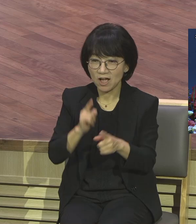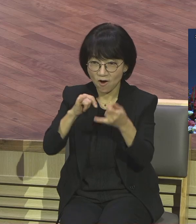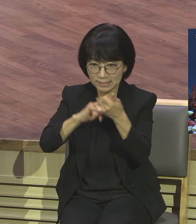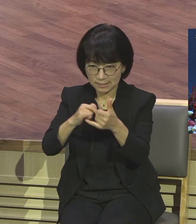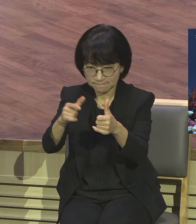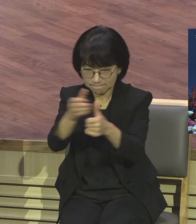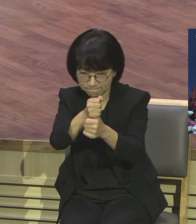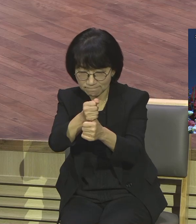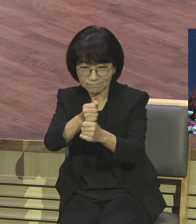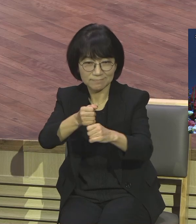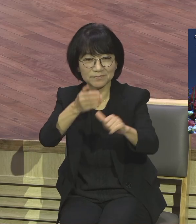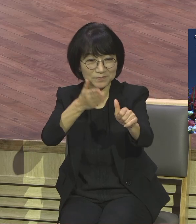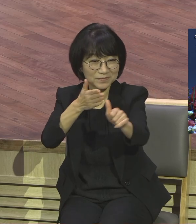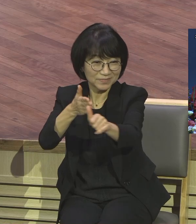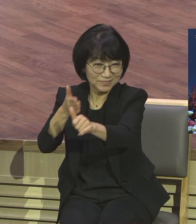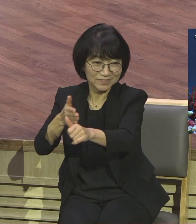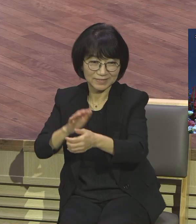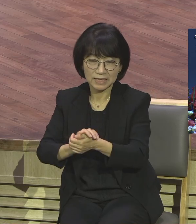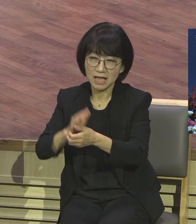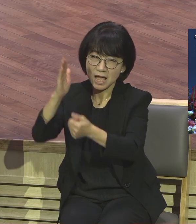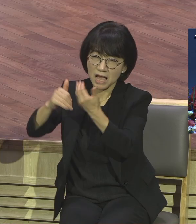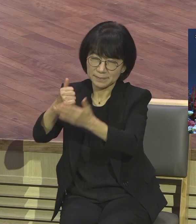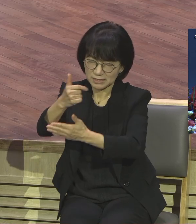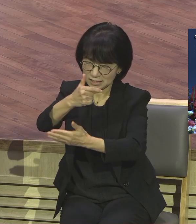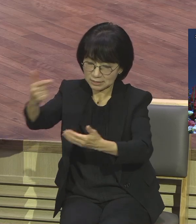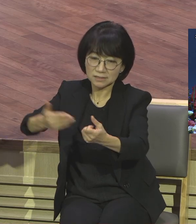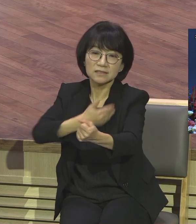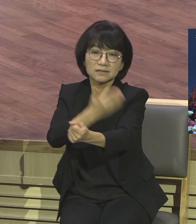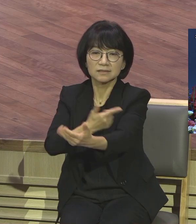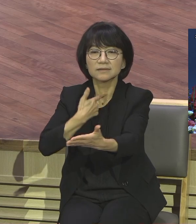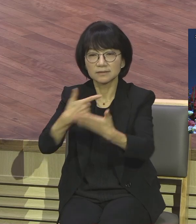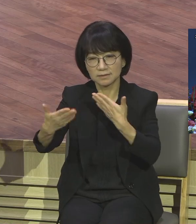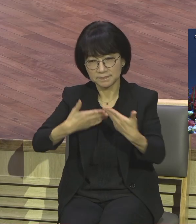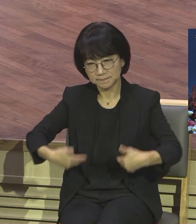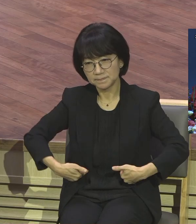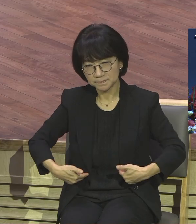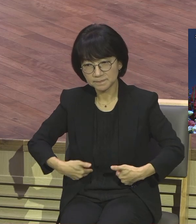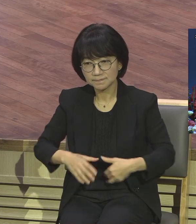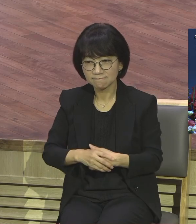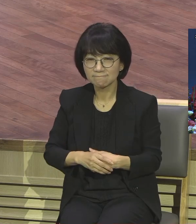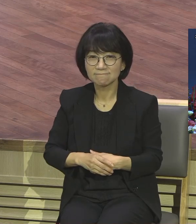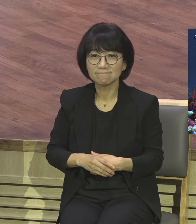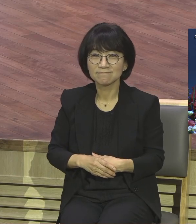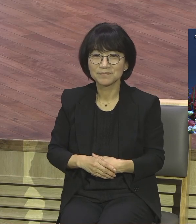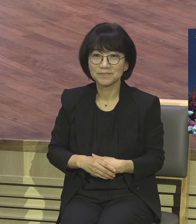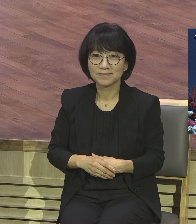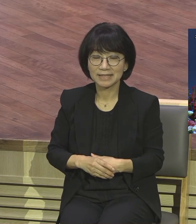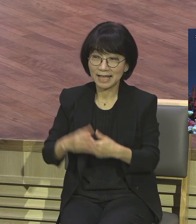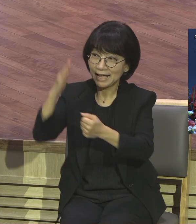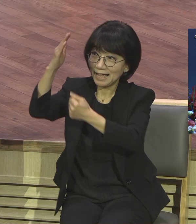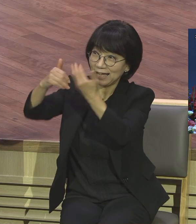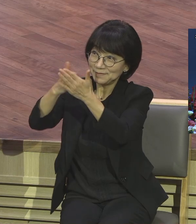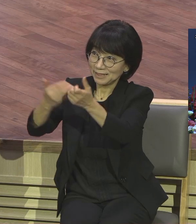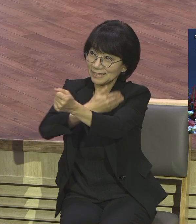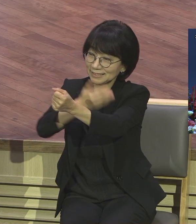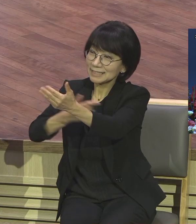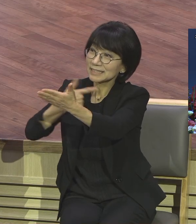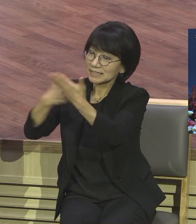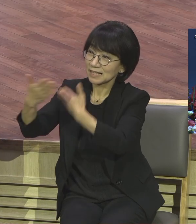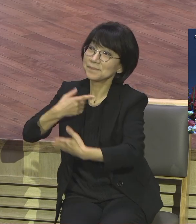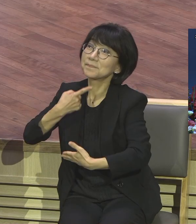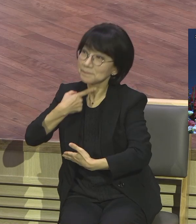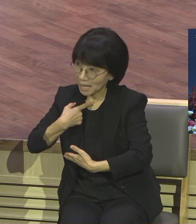바랍니다. 하나님의 스케일을 체험하고 살아요. 그 하나님 스케일을 체험한 사람이래 보면요.